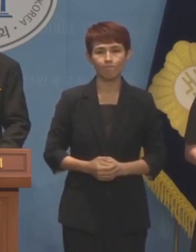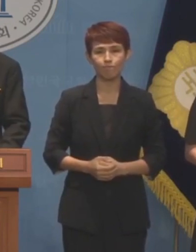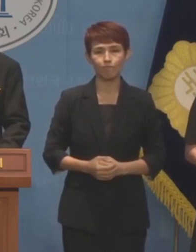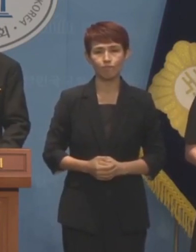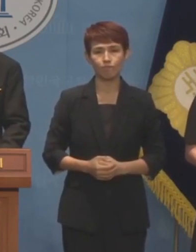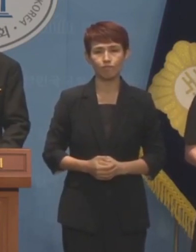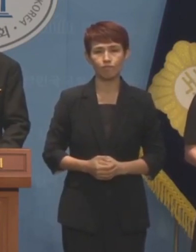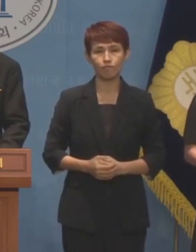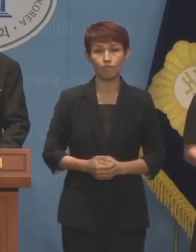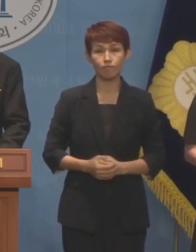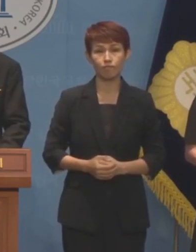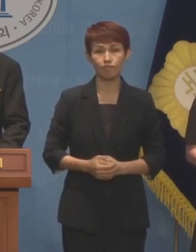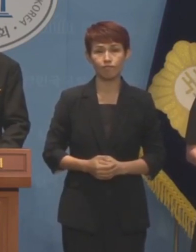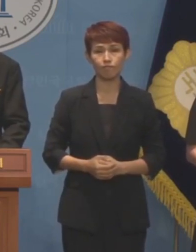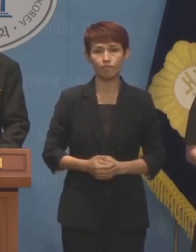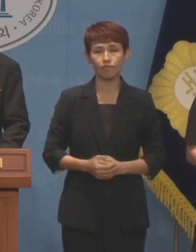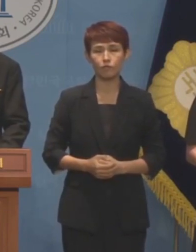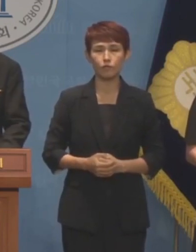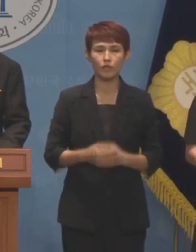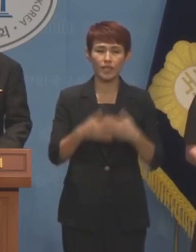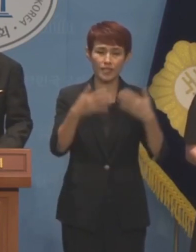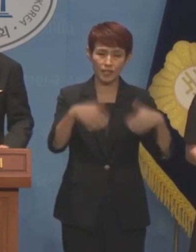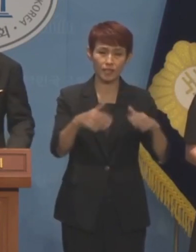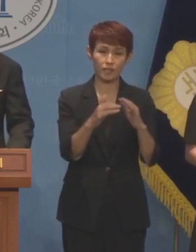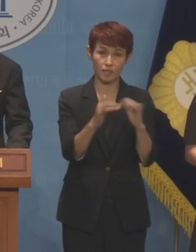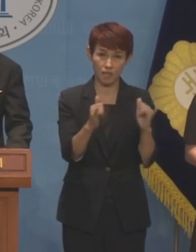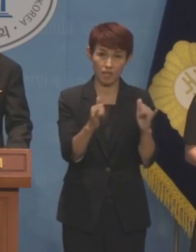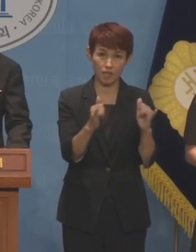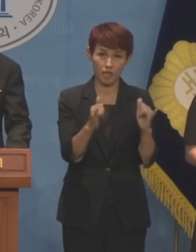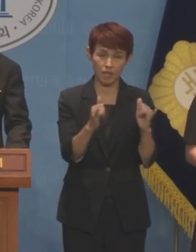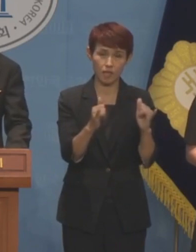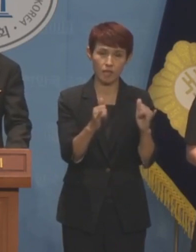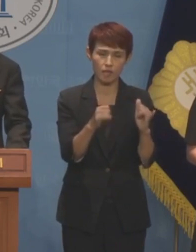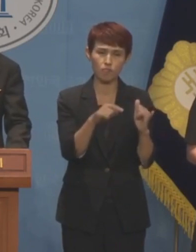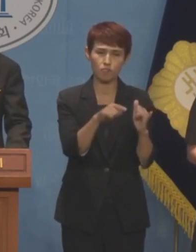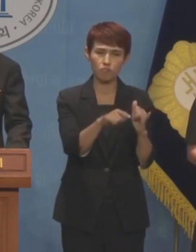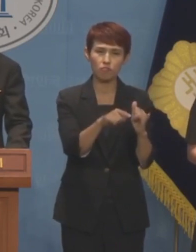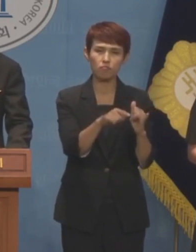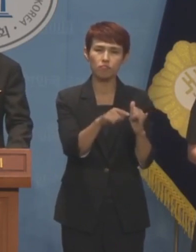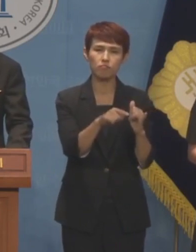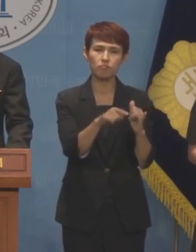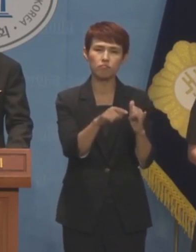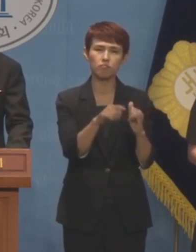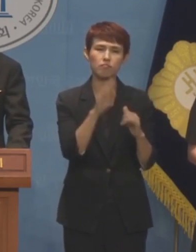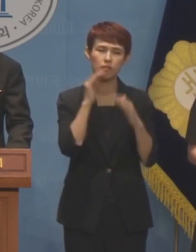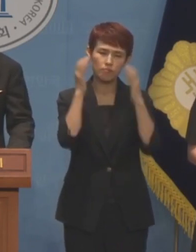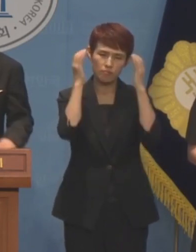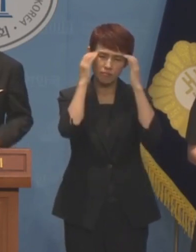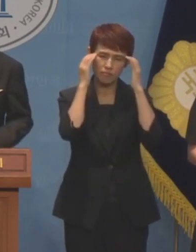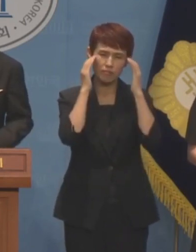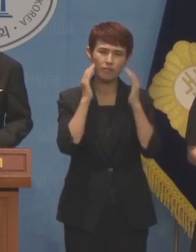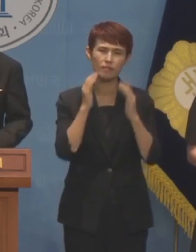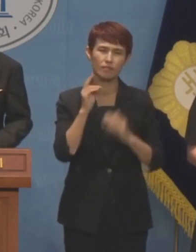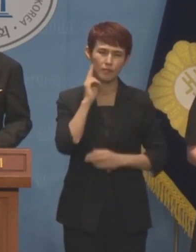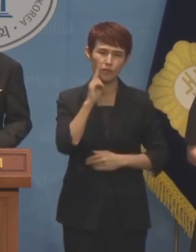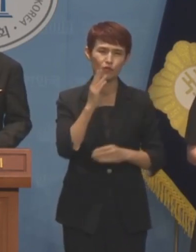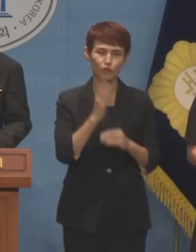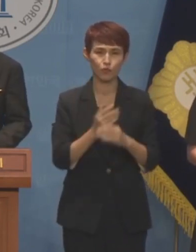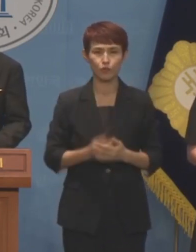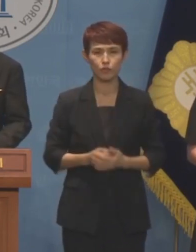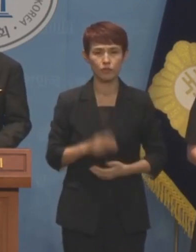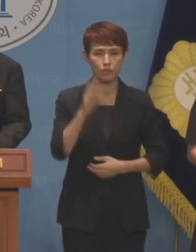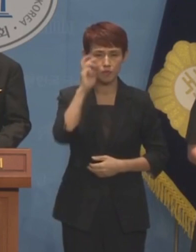민생의 문제가 약자들에게 크나큰 고통으로 다가오는 지금입니다. 30일